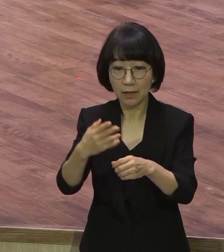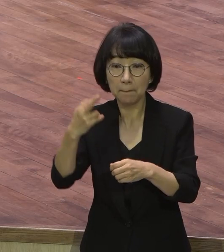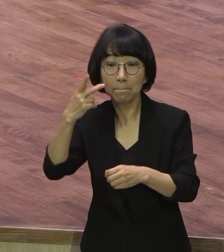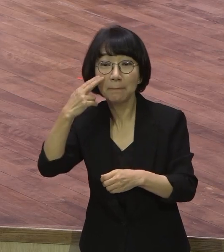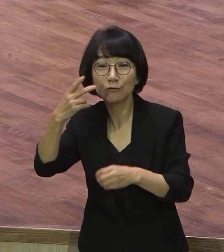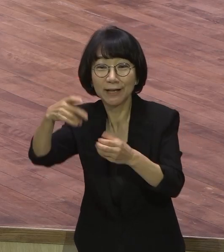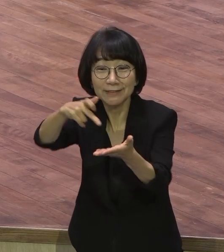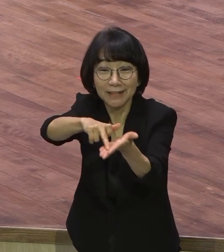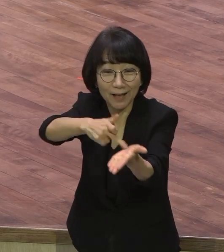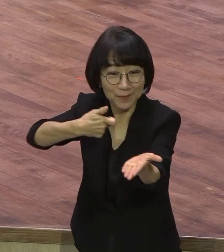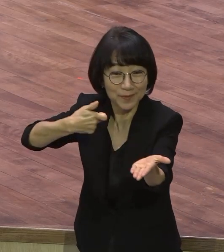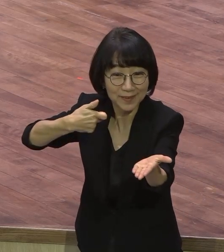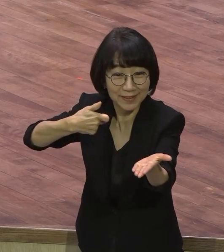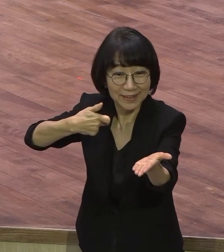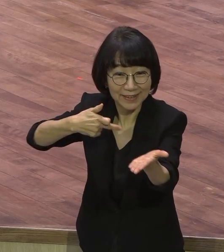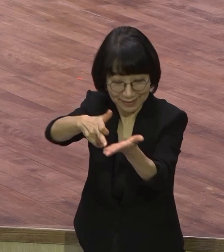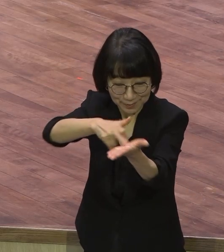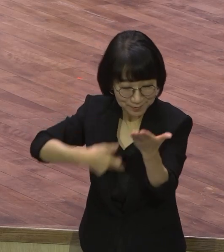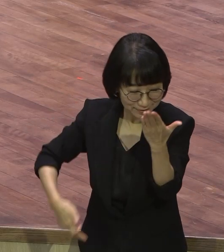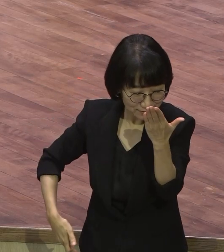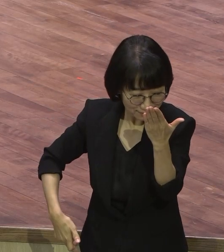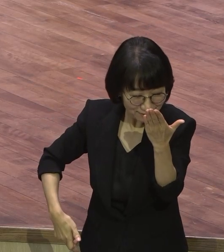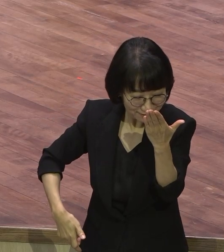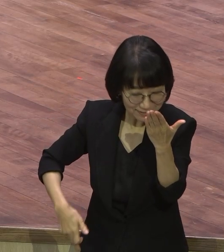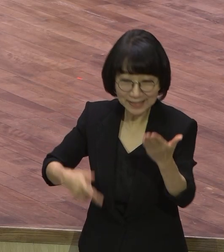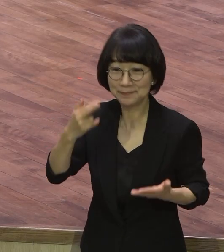미국에서 문자가 왔어요.